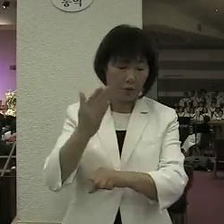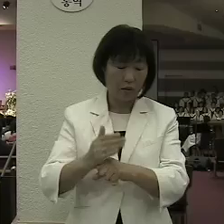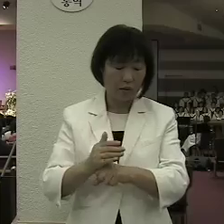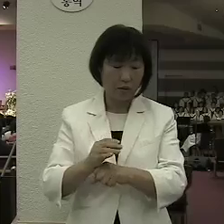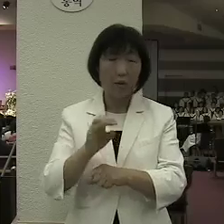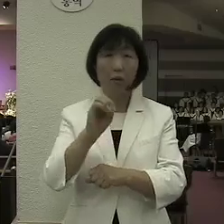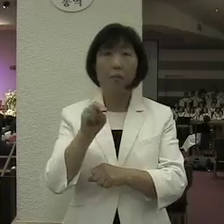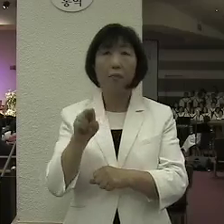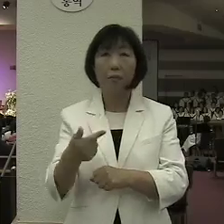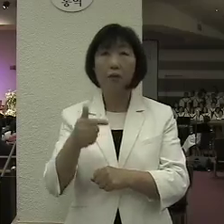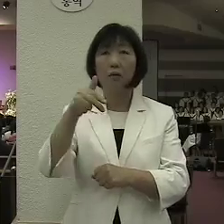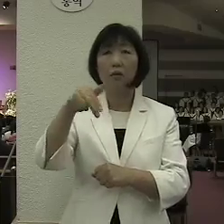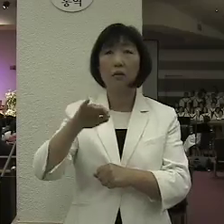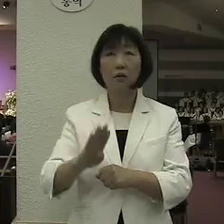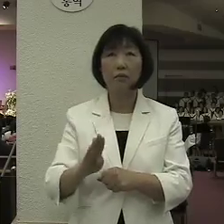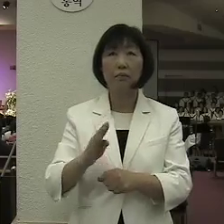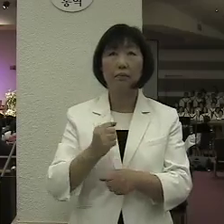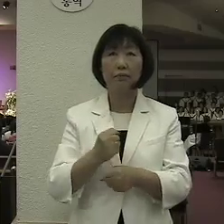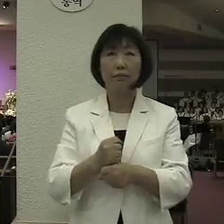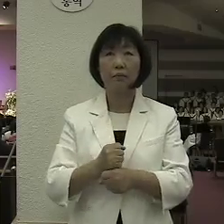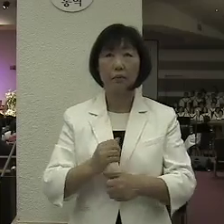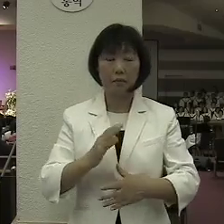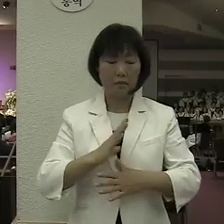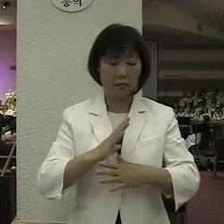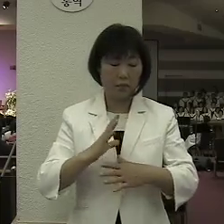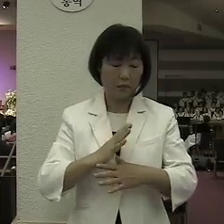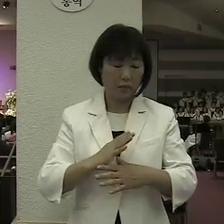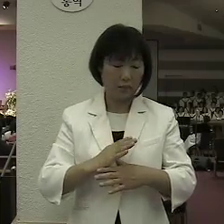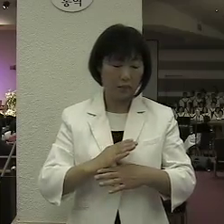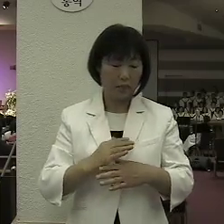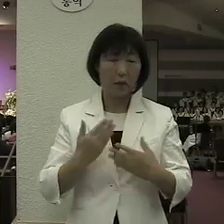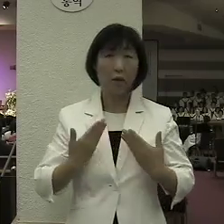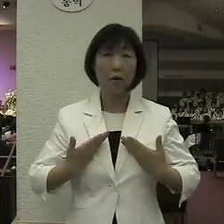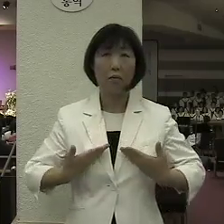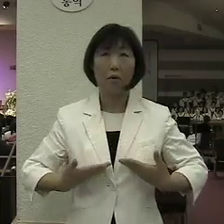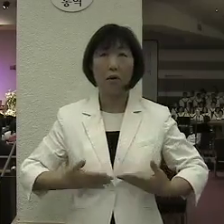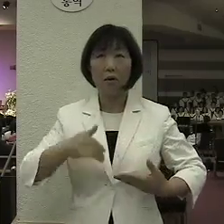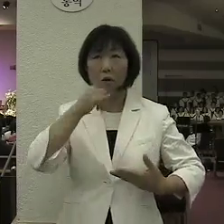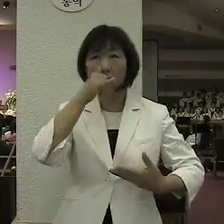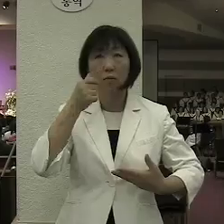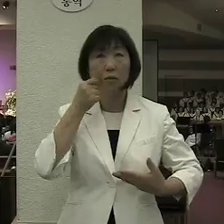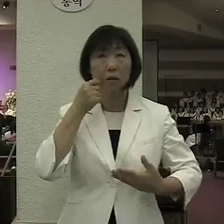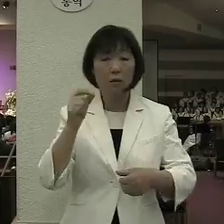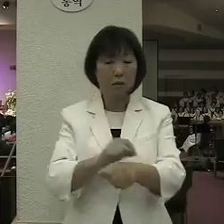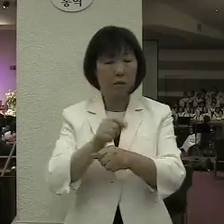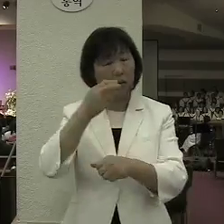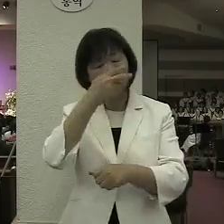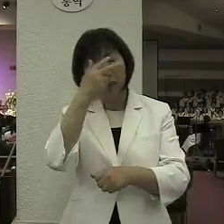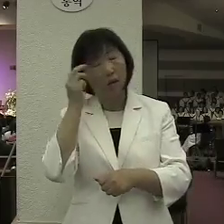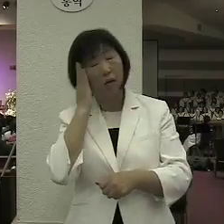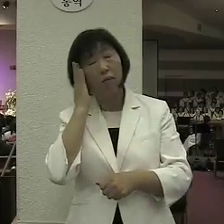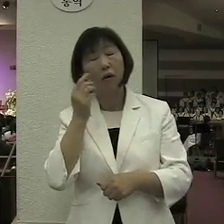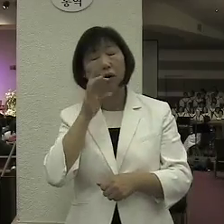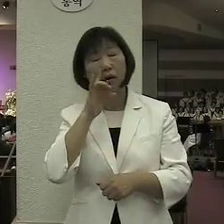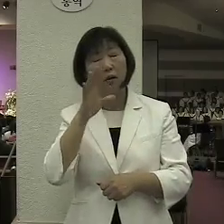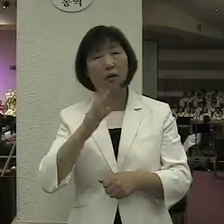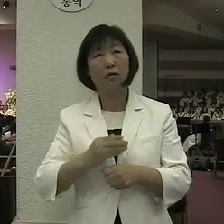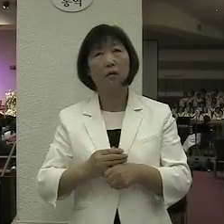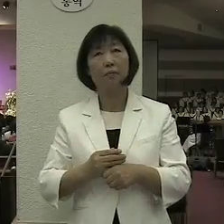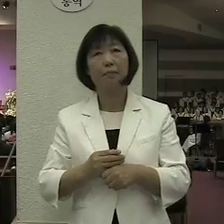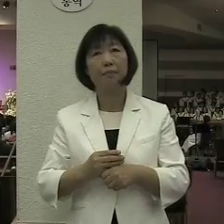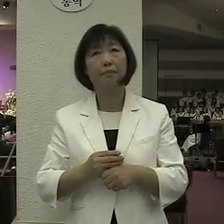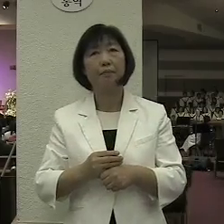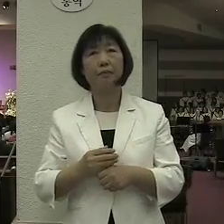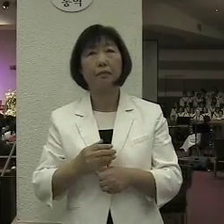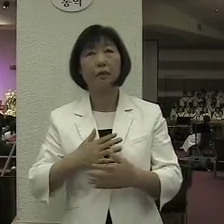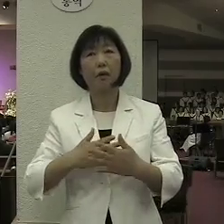풀 스칼러십을 받고 풋볼을 하러 가게 됩니다. 2년 동안 그 유타 그 주립대학에서 정말 그 스타